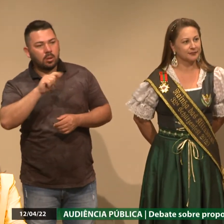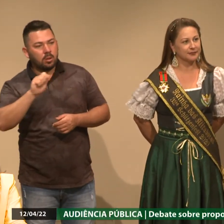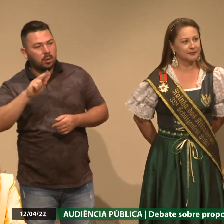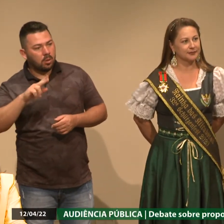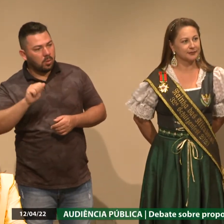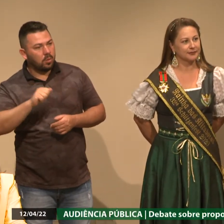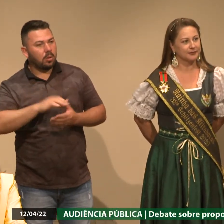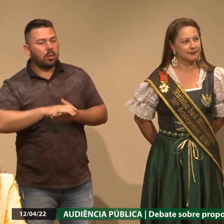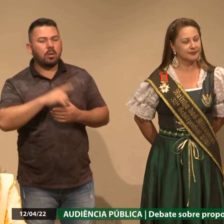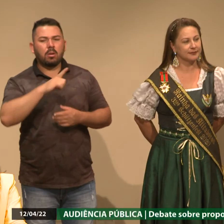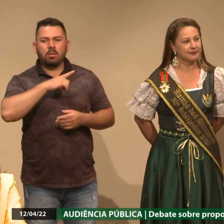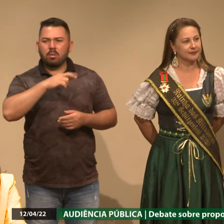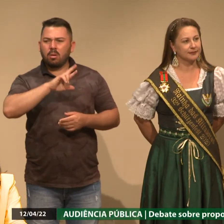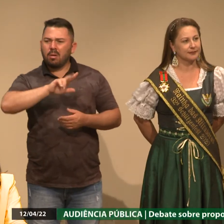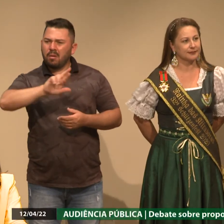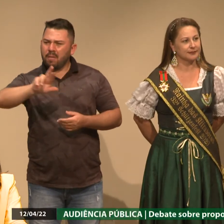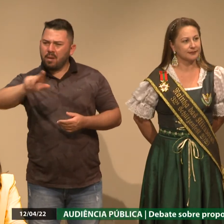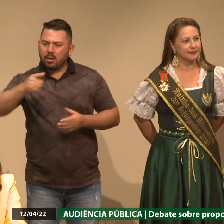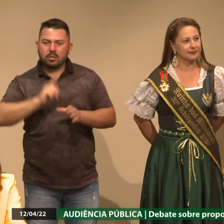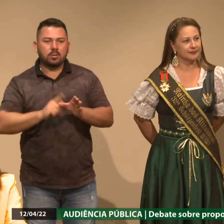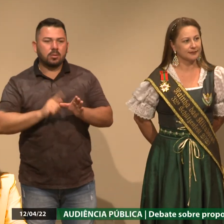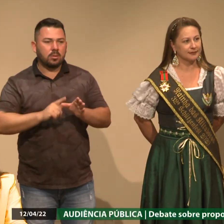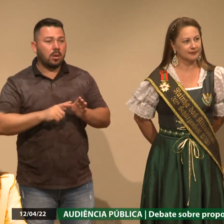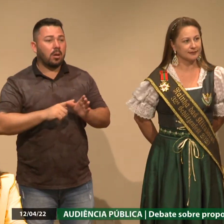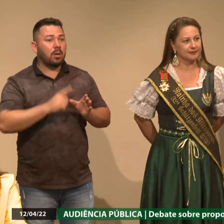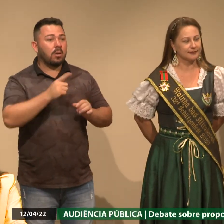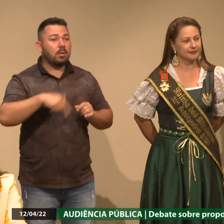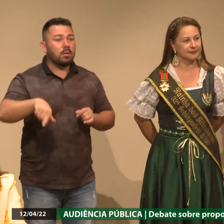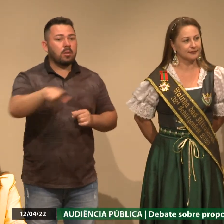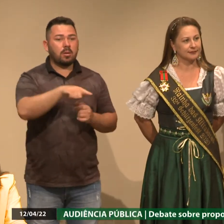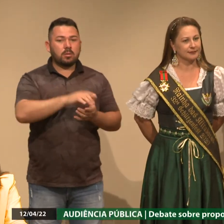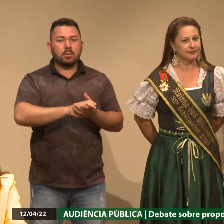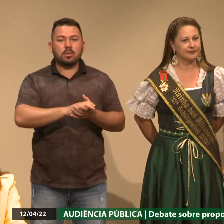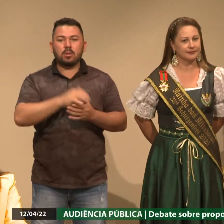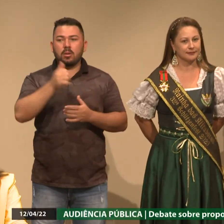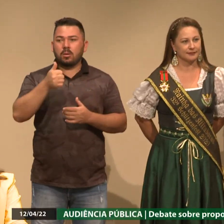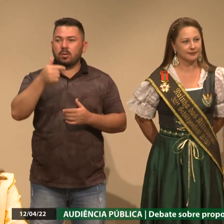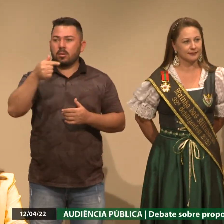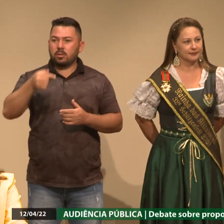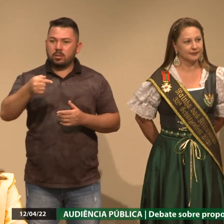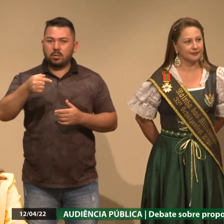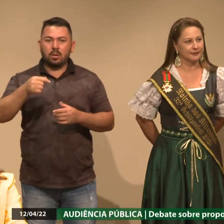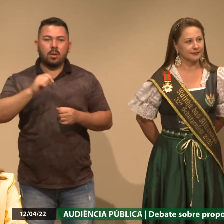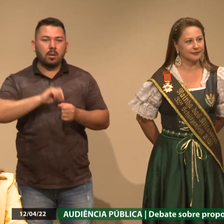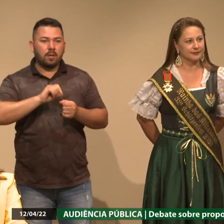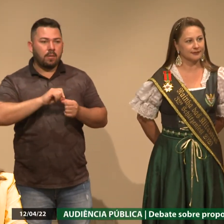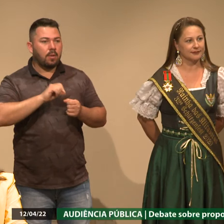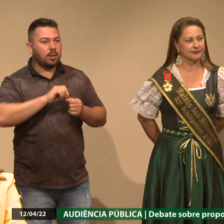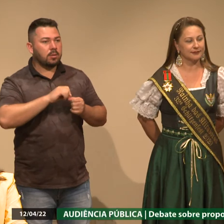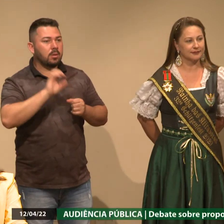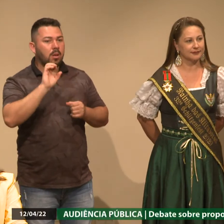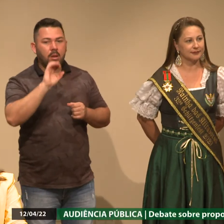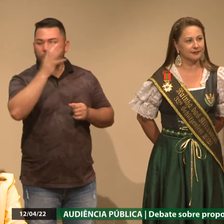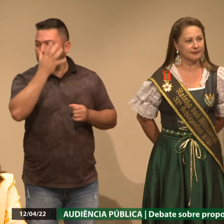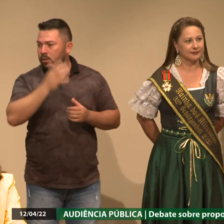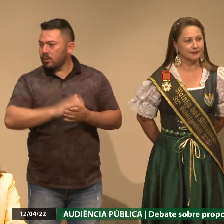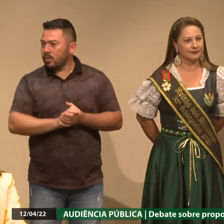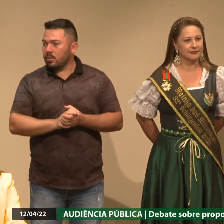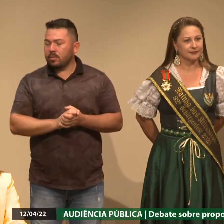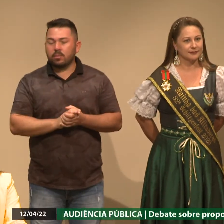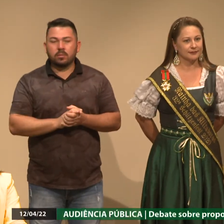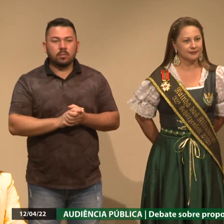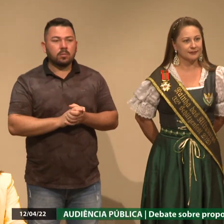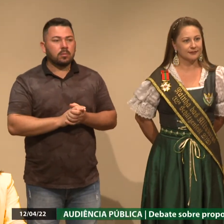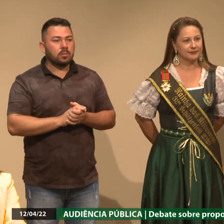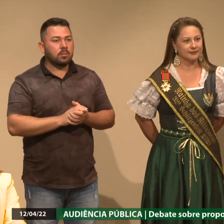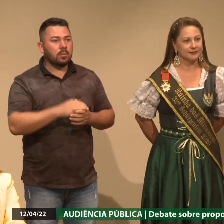Massaranduba e Guaramirim chorei de Corupá e destas 17 e fazem parte da XRS eu creio que